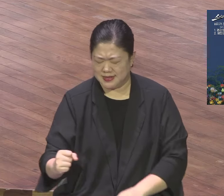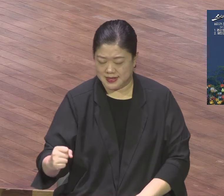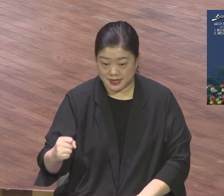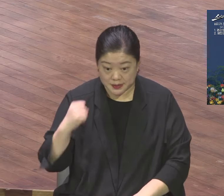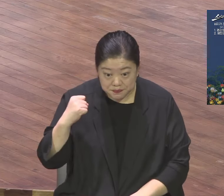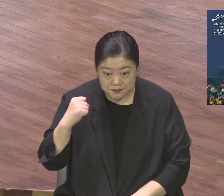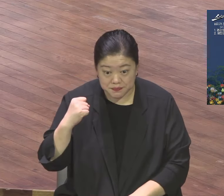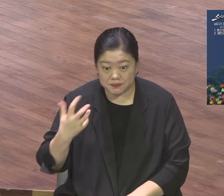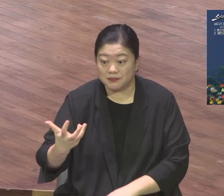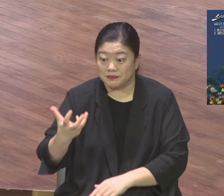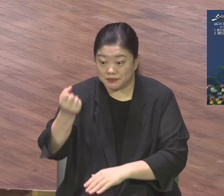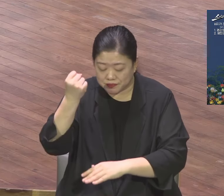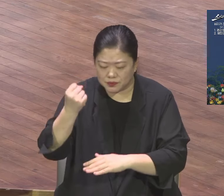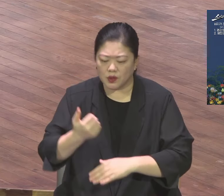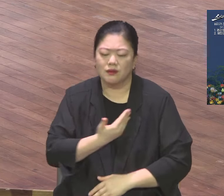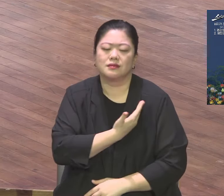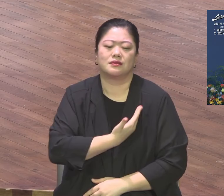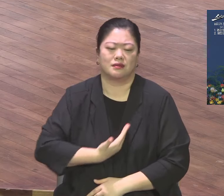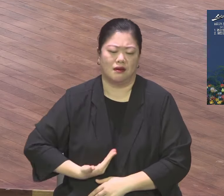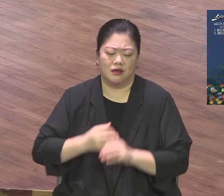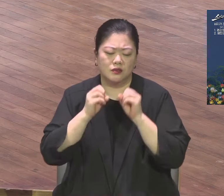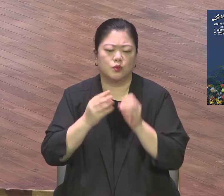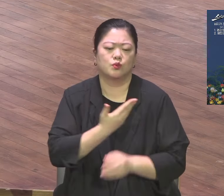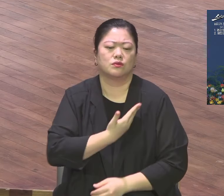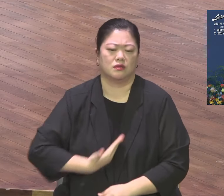쓰임받는 이 축복을